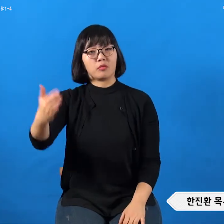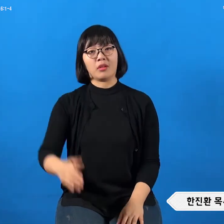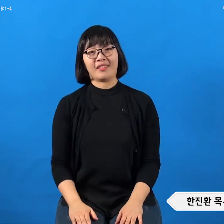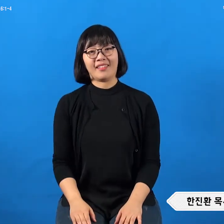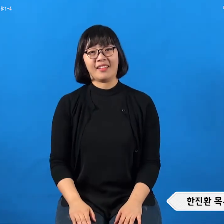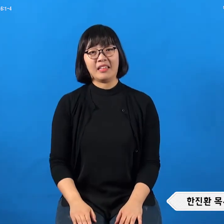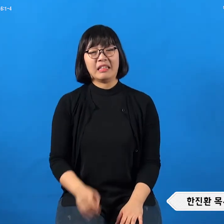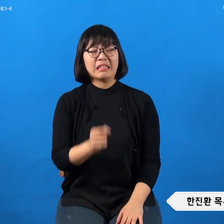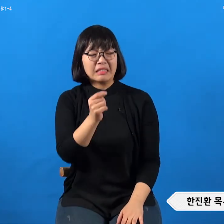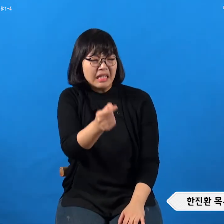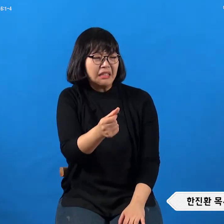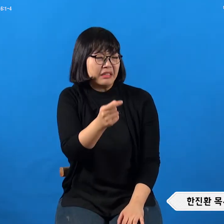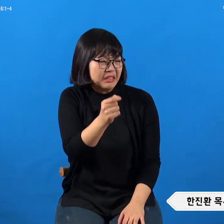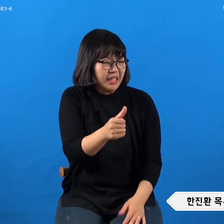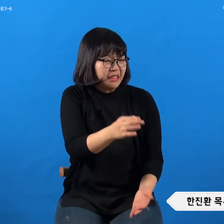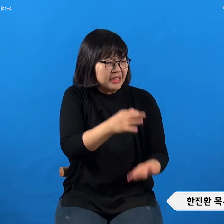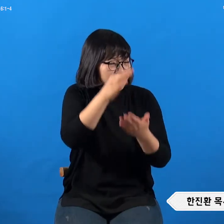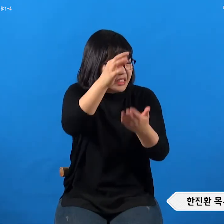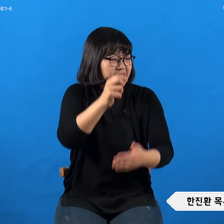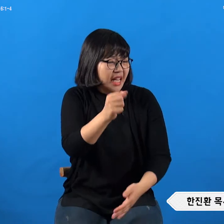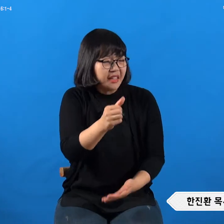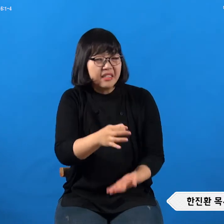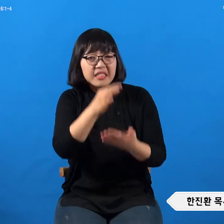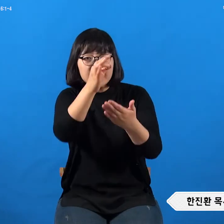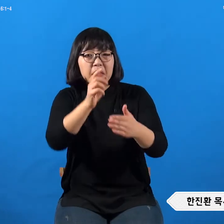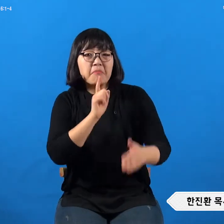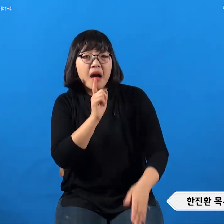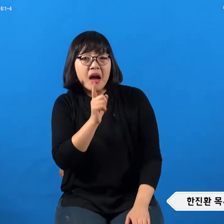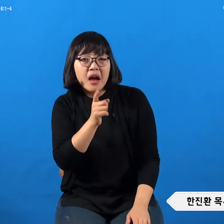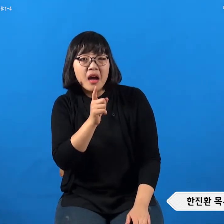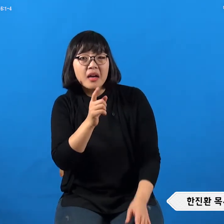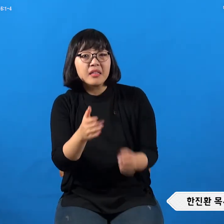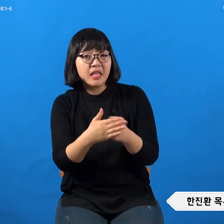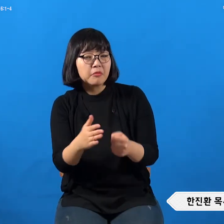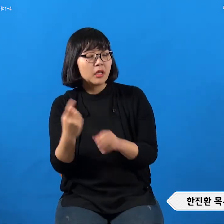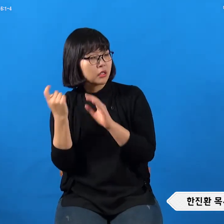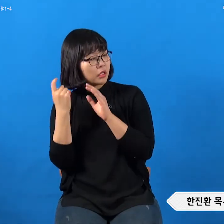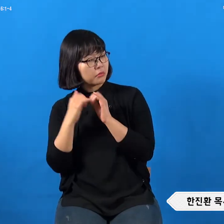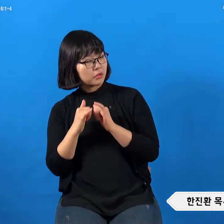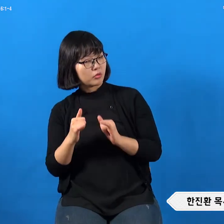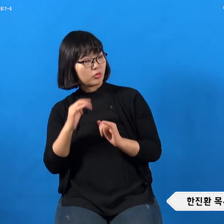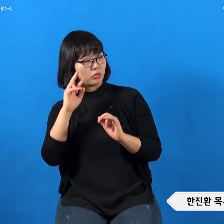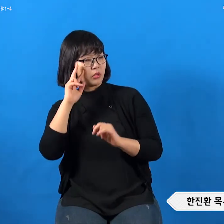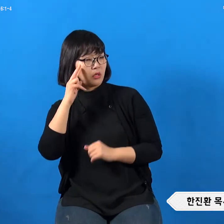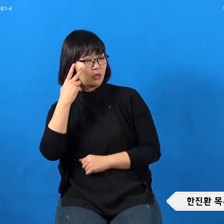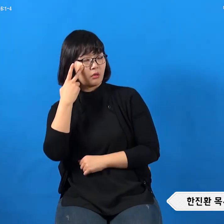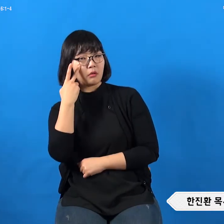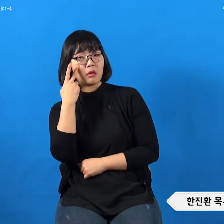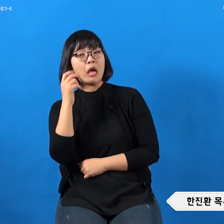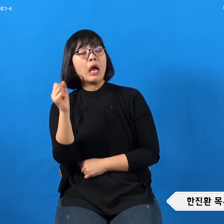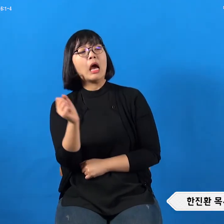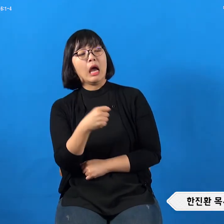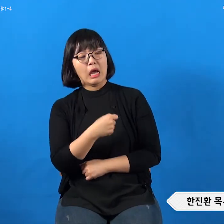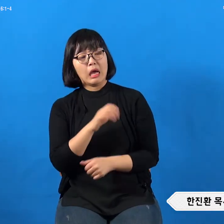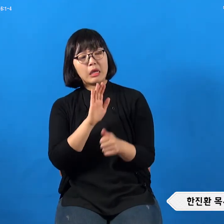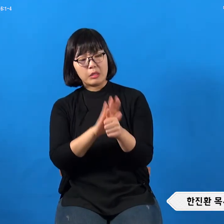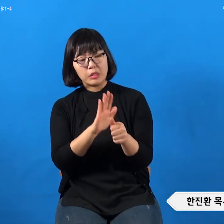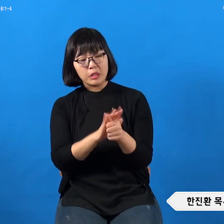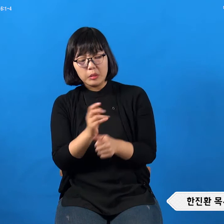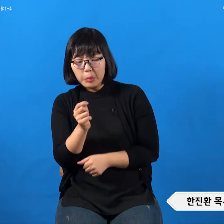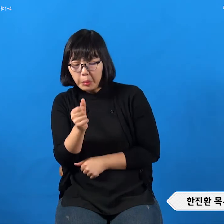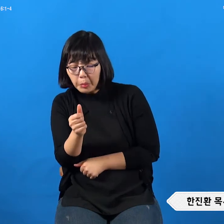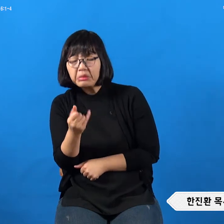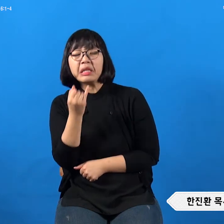자꾸 작은 것을 바쳤습니다. 작은 것을 바쳤습니다 하니까 듣는 사람들이 그래, 연보는 작은 것을 바치는